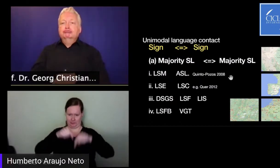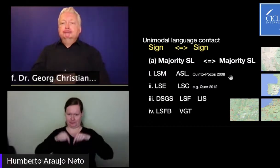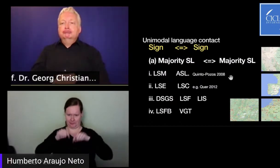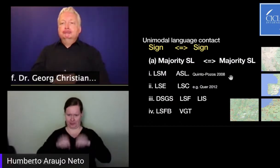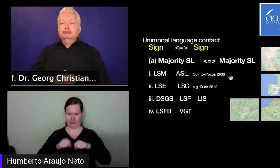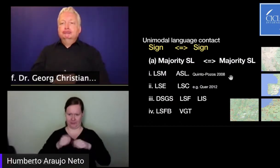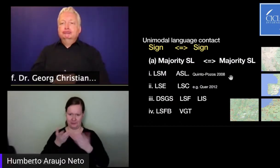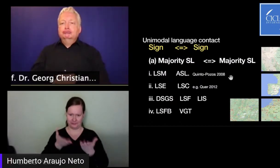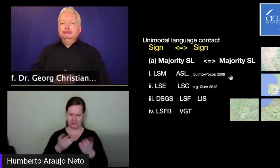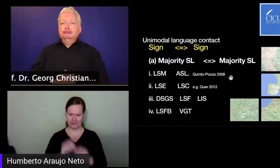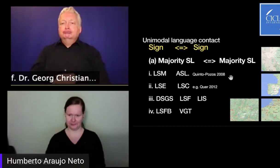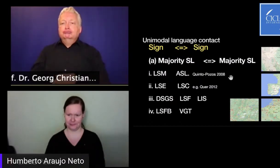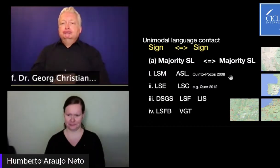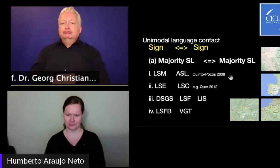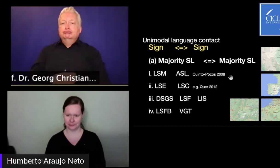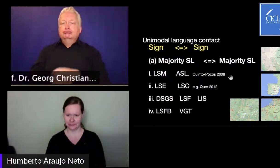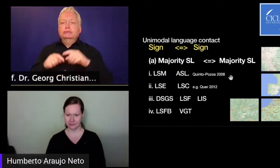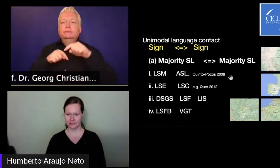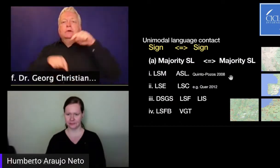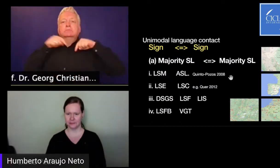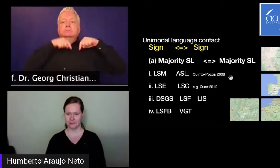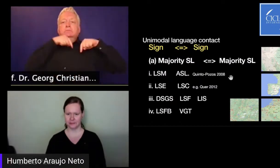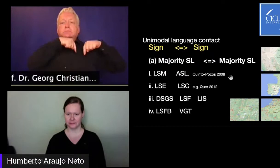Bom, gente, vamos retornar um pouco, tá?